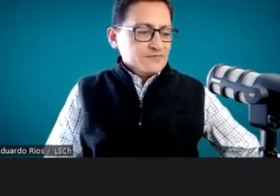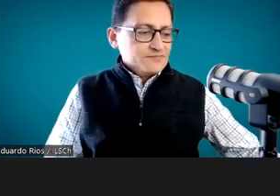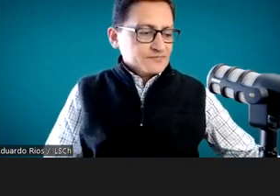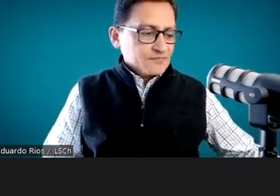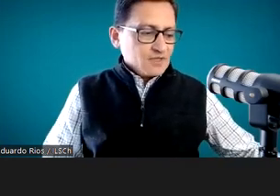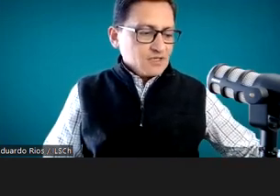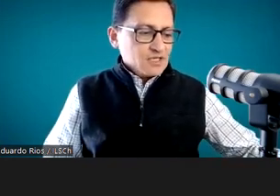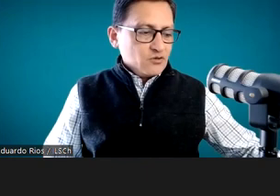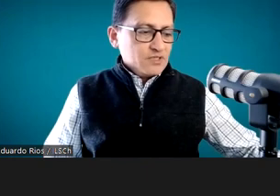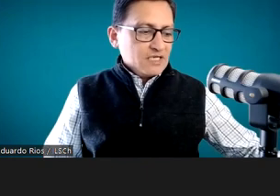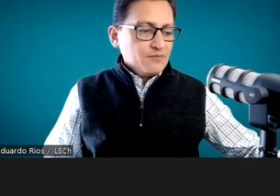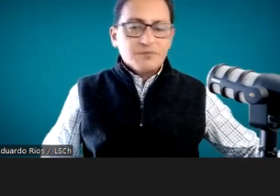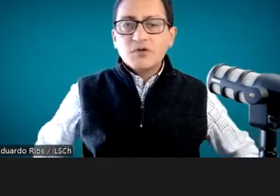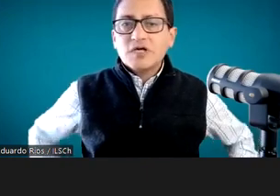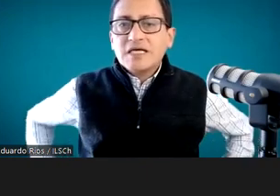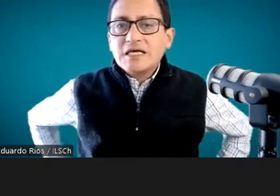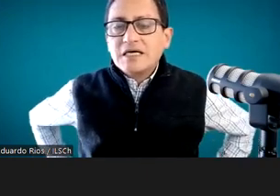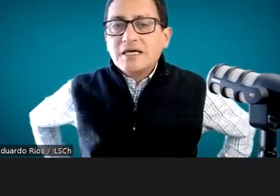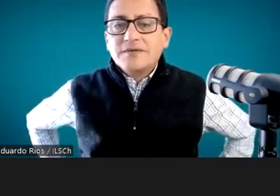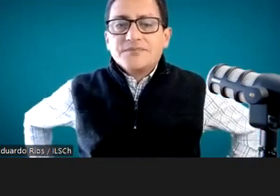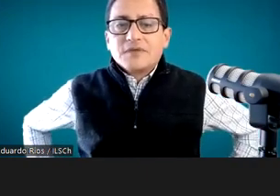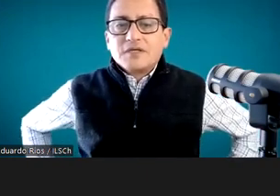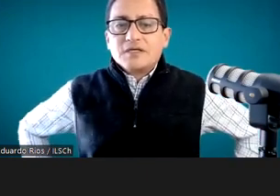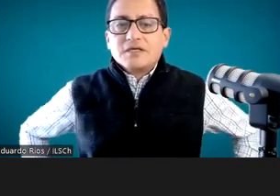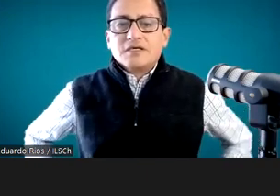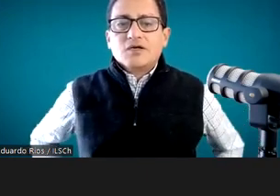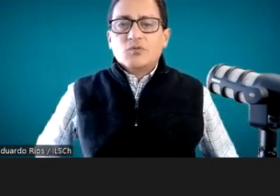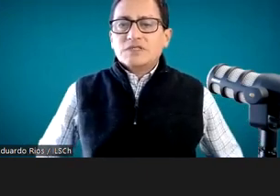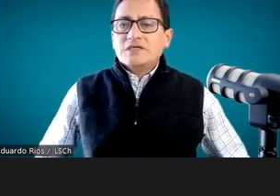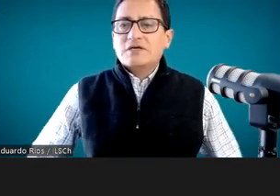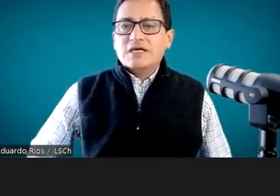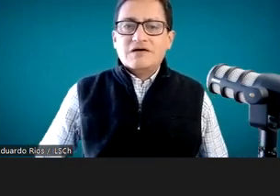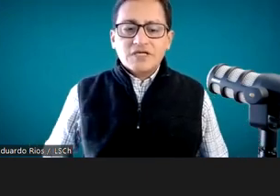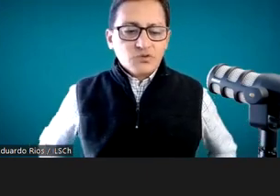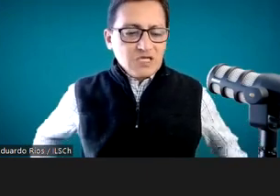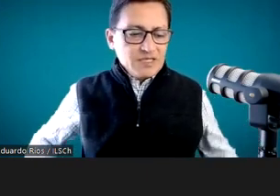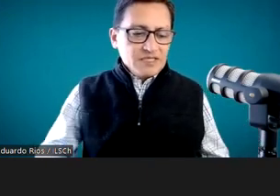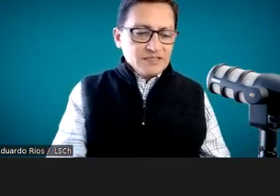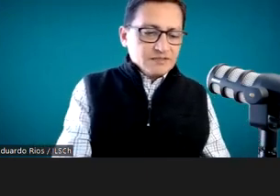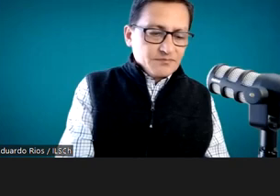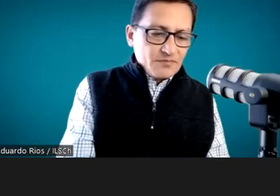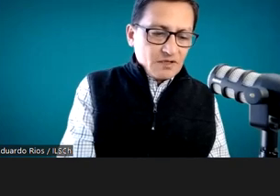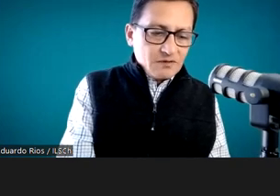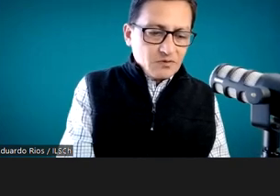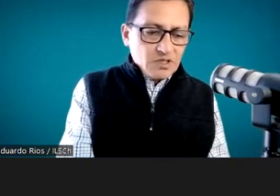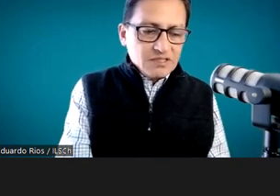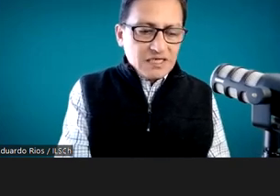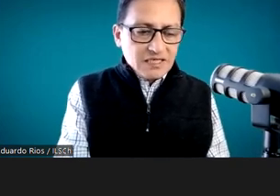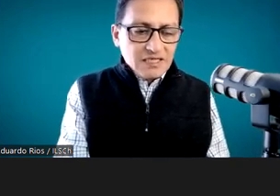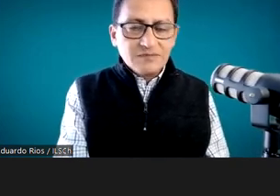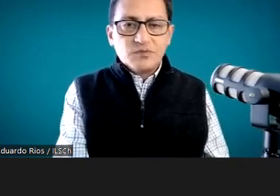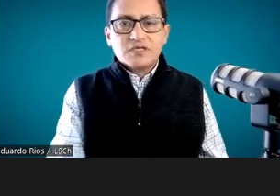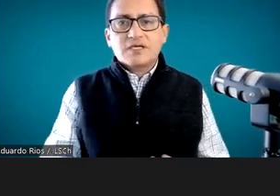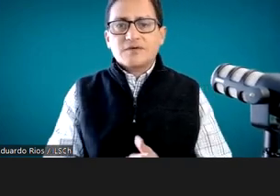y quiero invitarles, primero que nada, en lo posible, a abrir sus camaritas durante